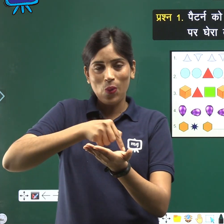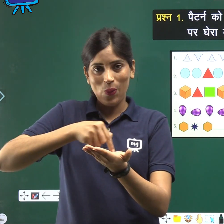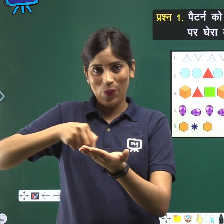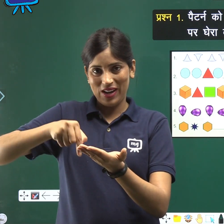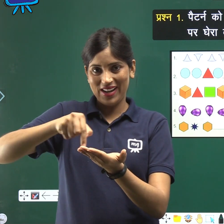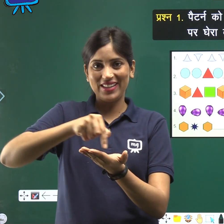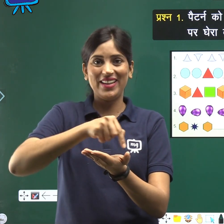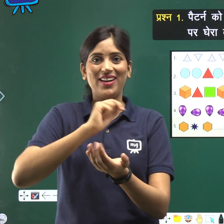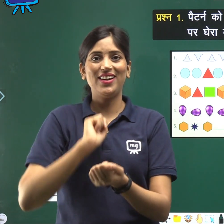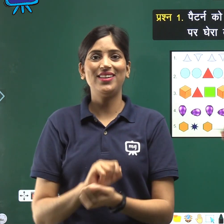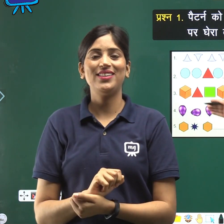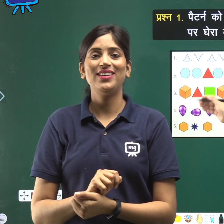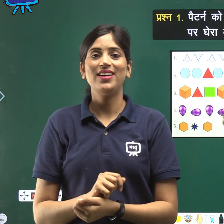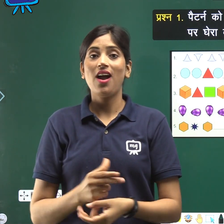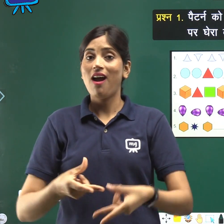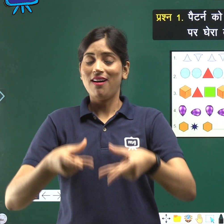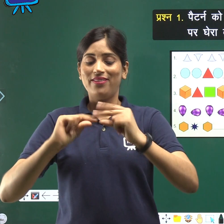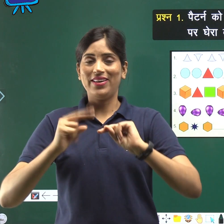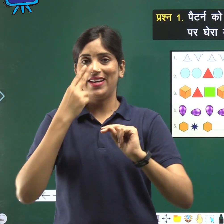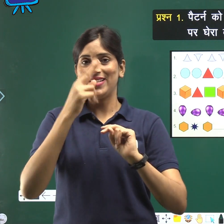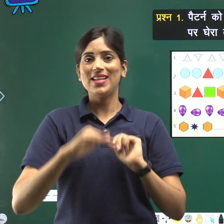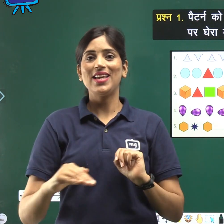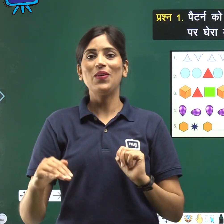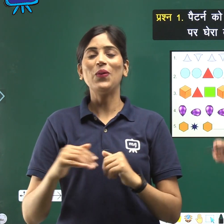गोला किया। फिर नीचे देखो,